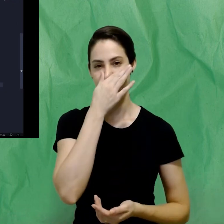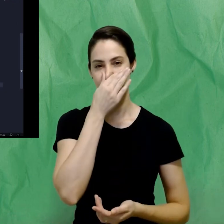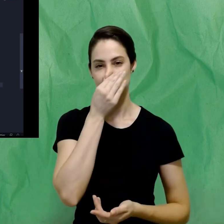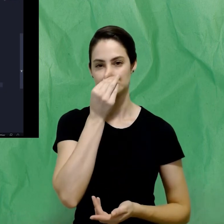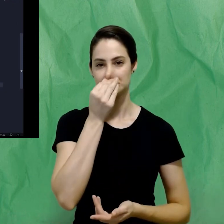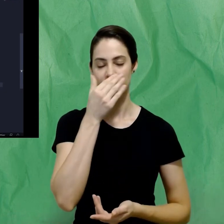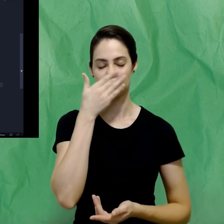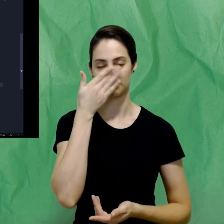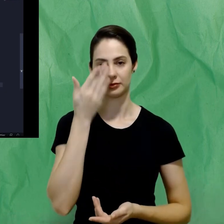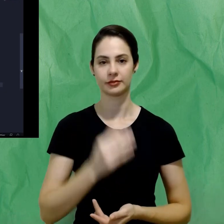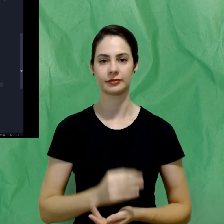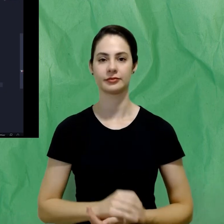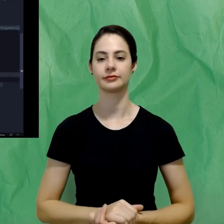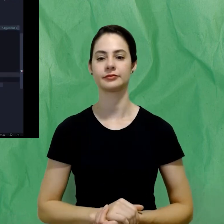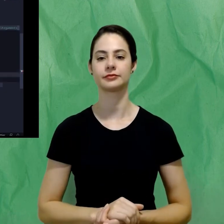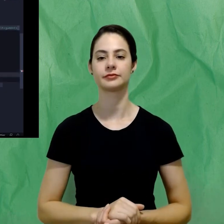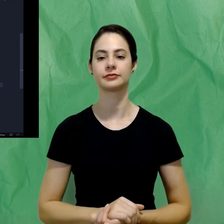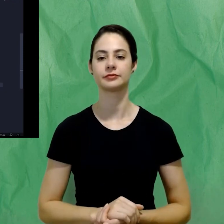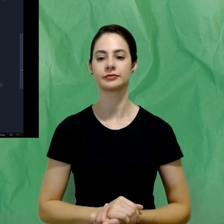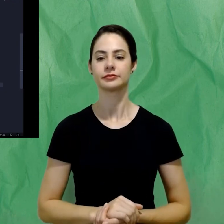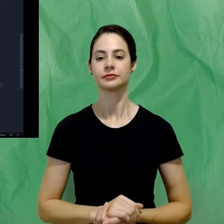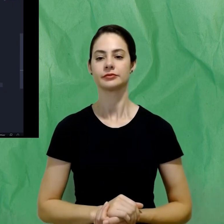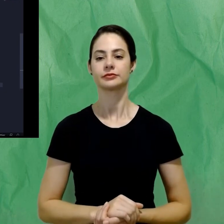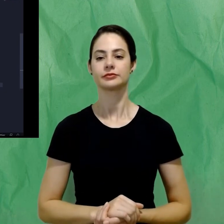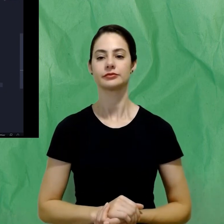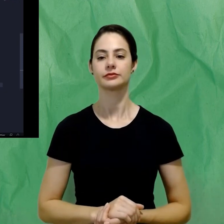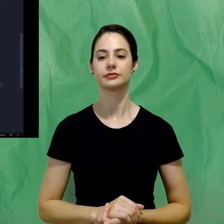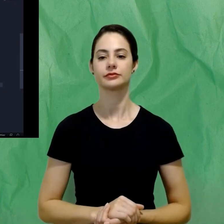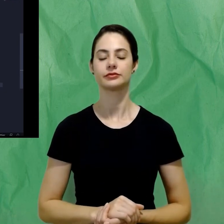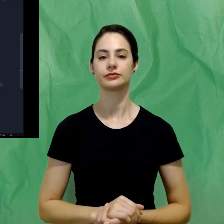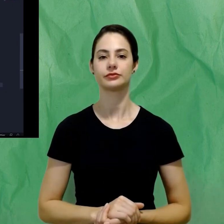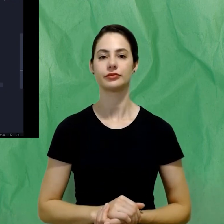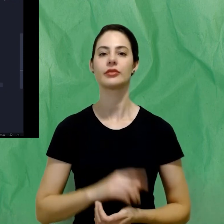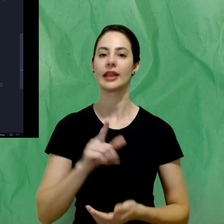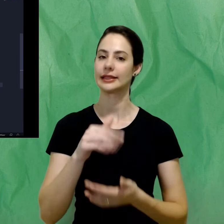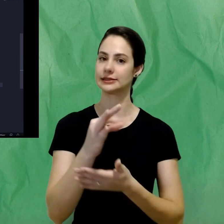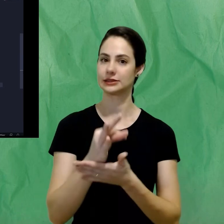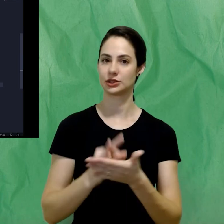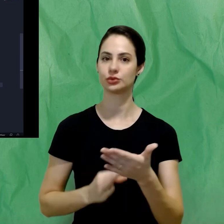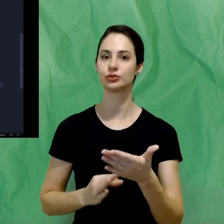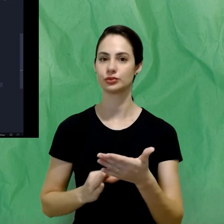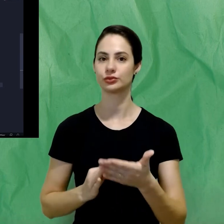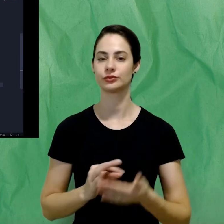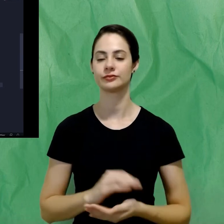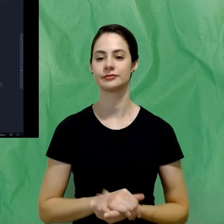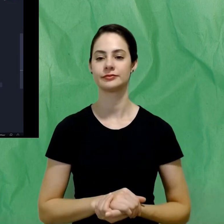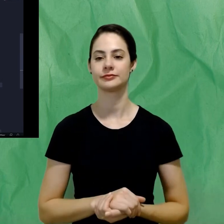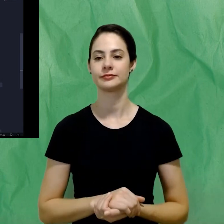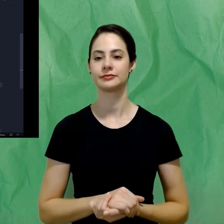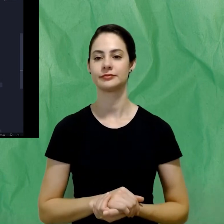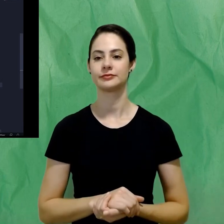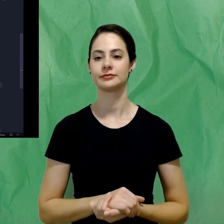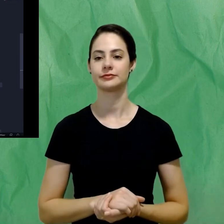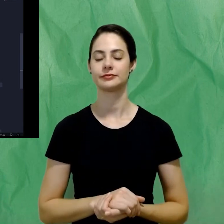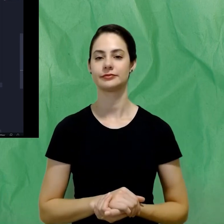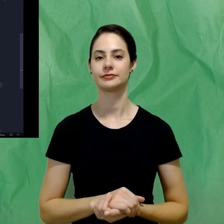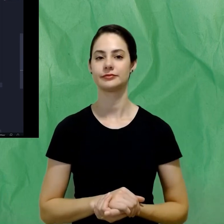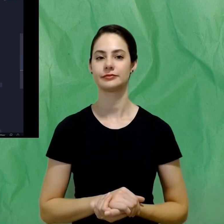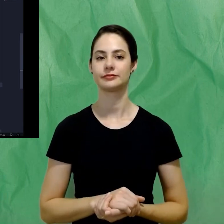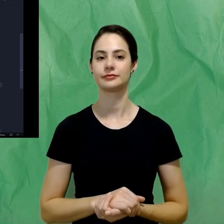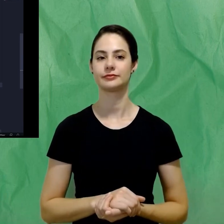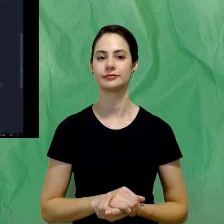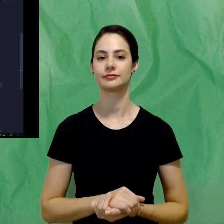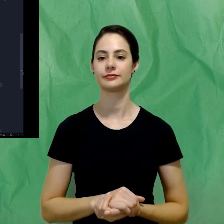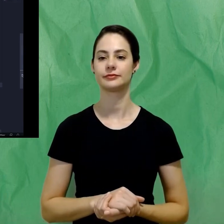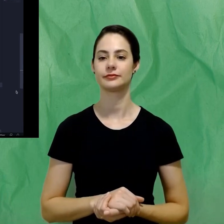type do arquivo. Vou falar que ele é um arquivo de texto plano, ou seja,